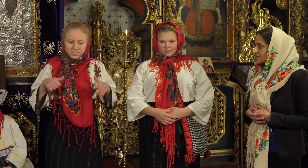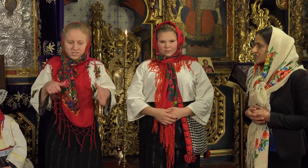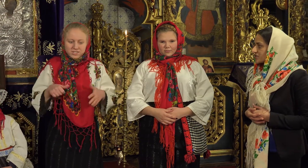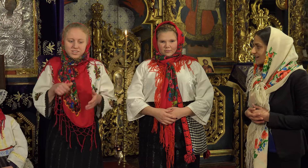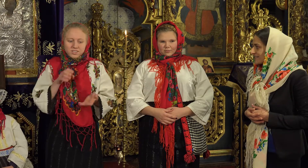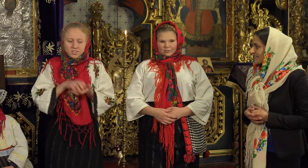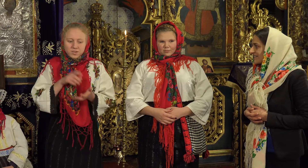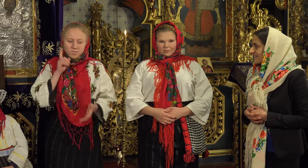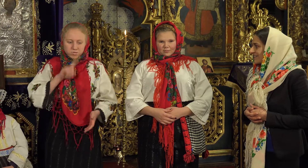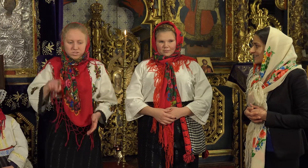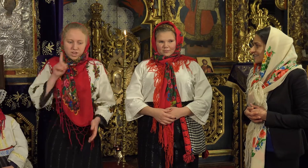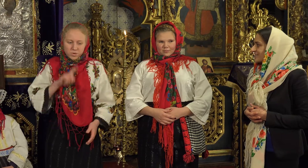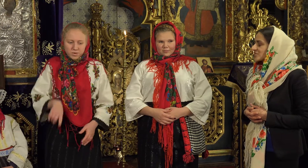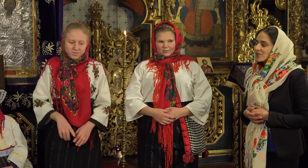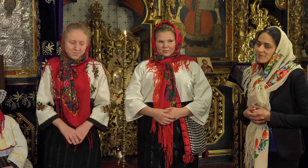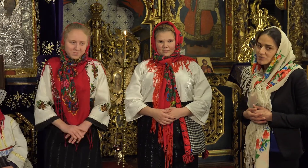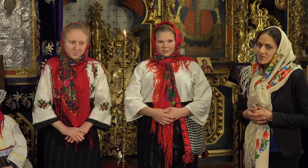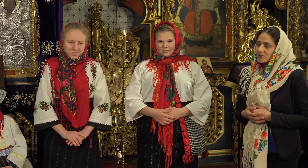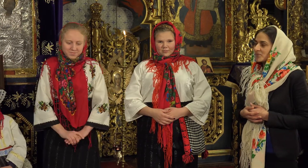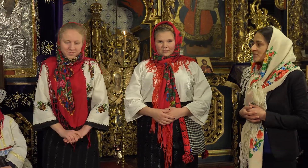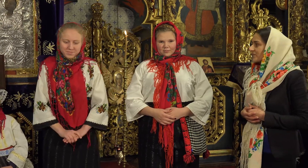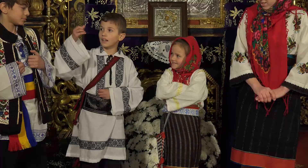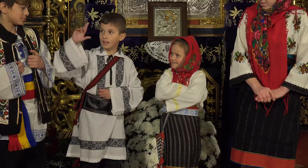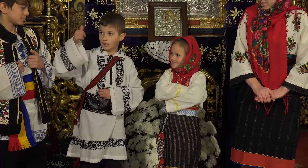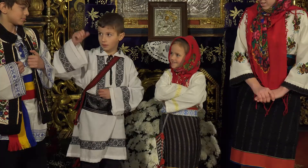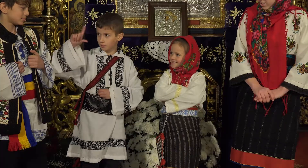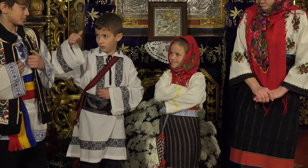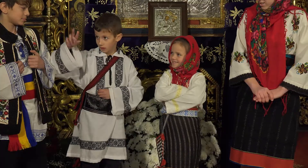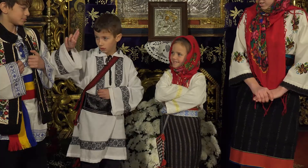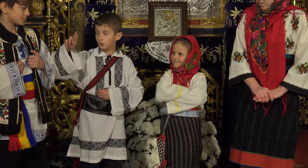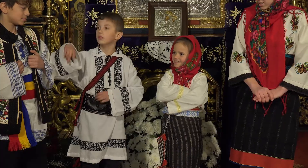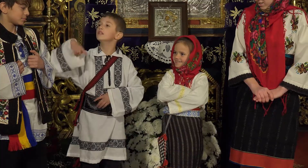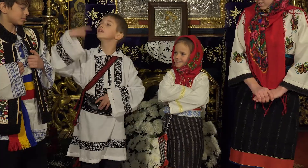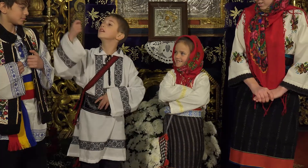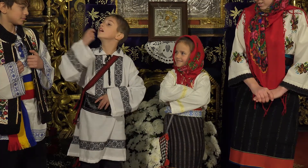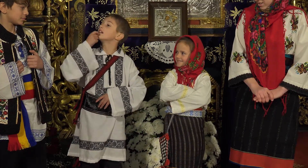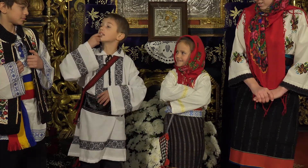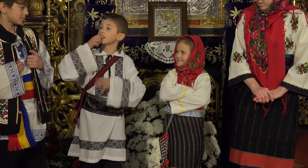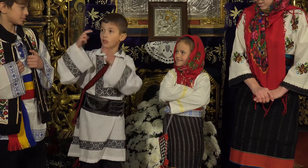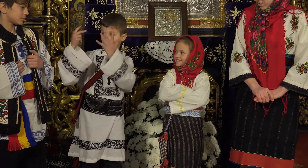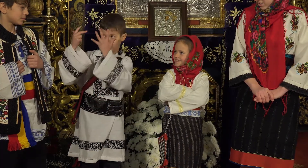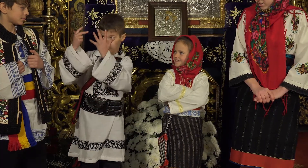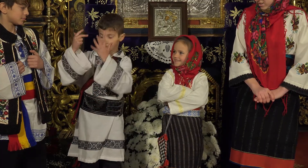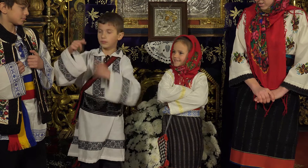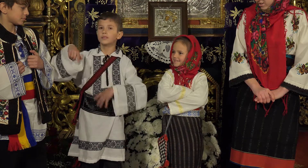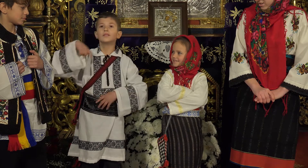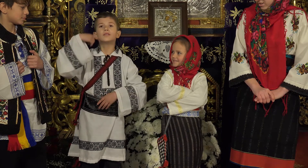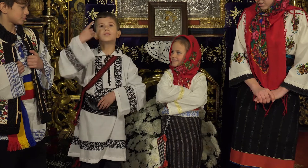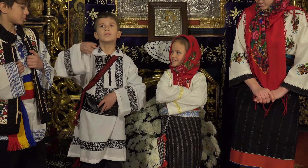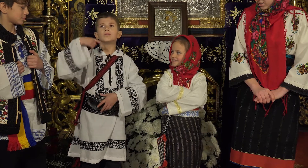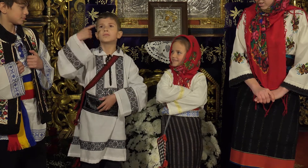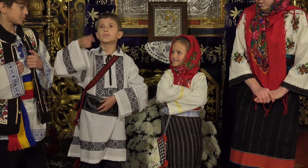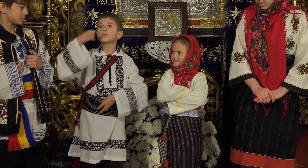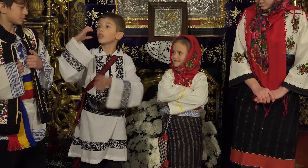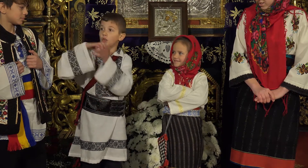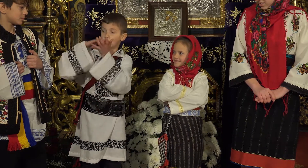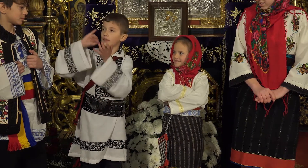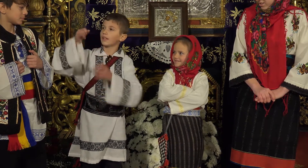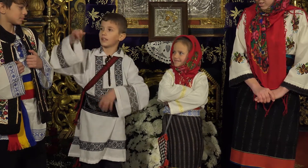16 ani, s-a născut la Buzău. Caramul Florin, s-a născut în Iași și are